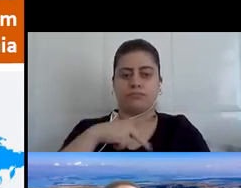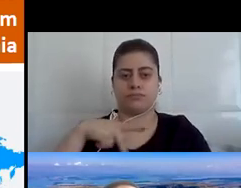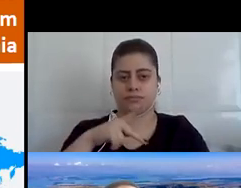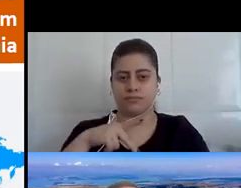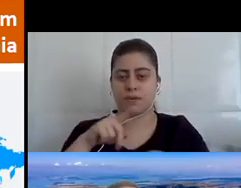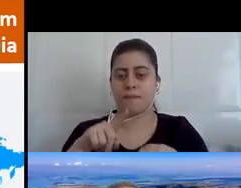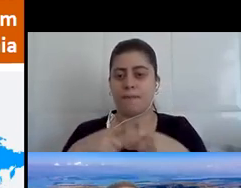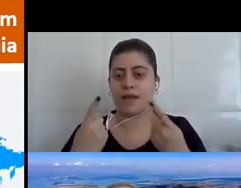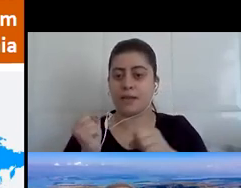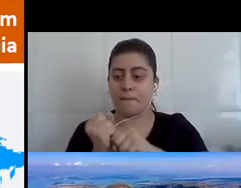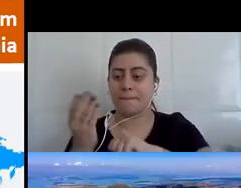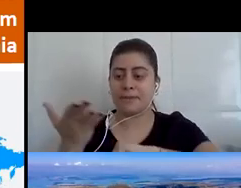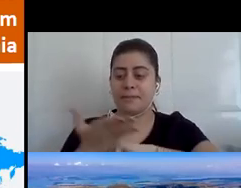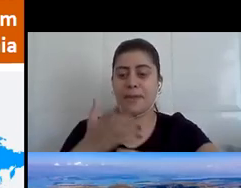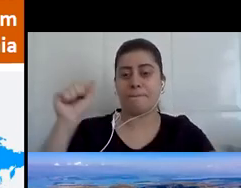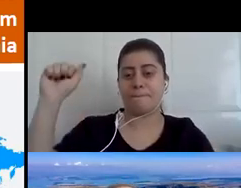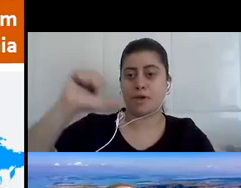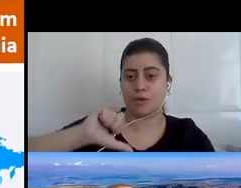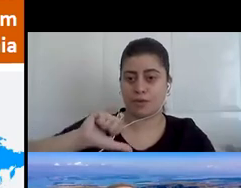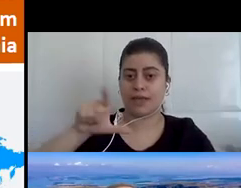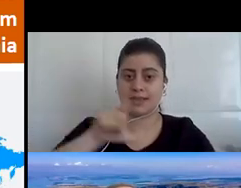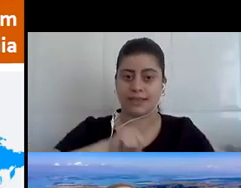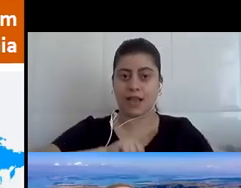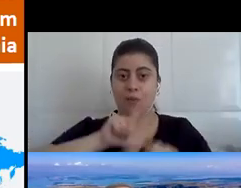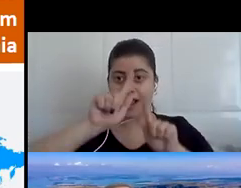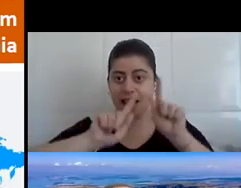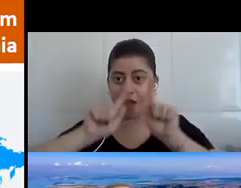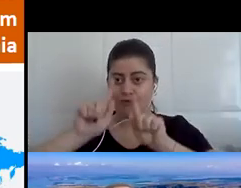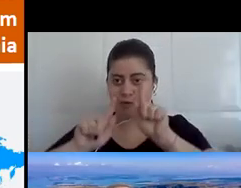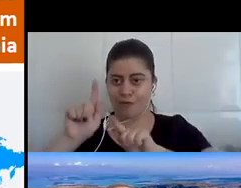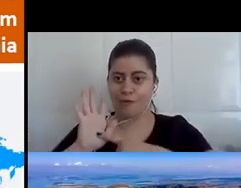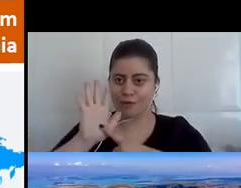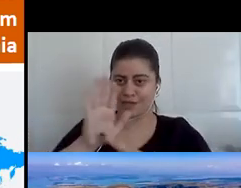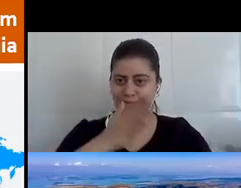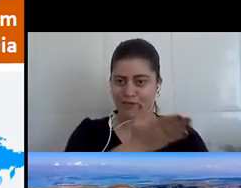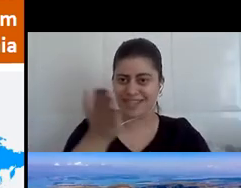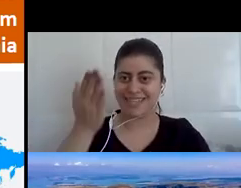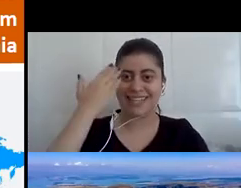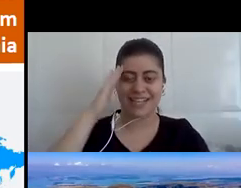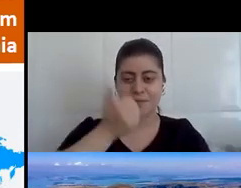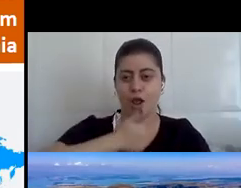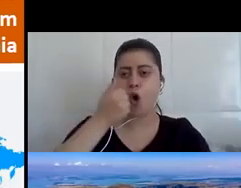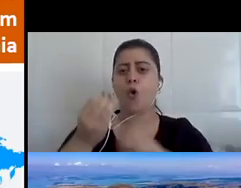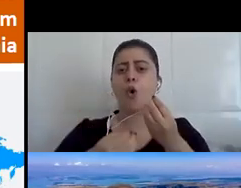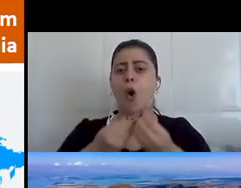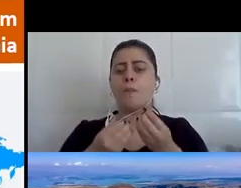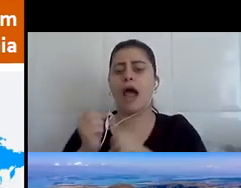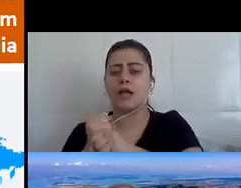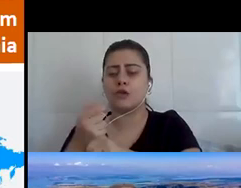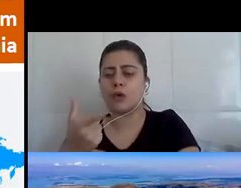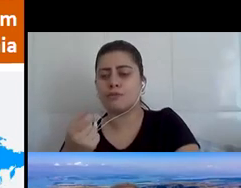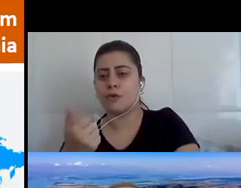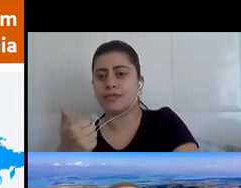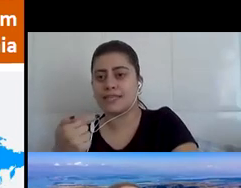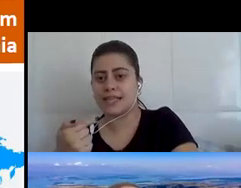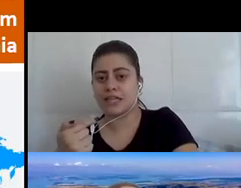pandemia isso se agravou, e aqui eu trago um gráfico só para a gente entender um pouquinho que entre 2017 e 2019 a gente tinha um